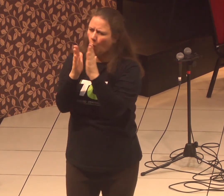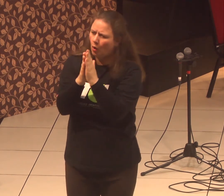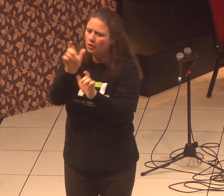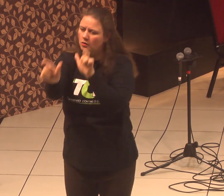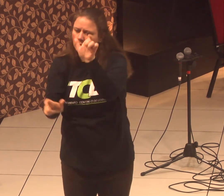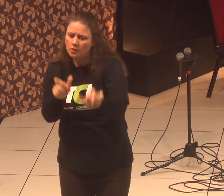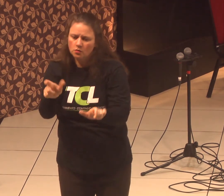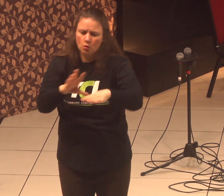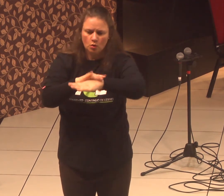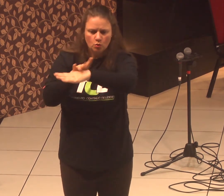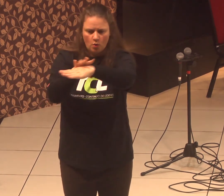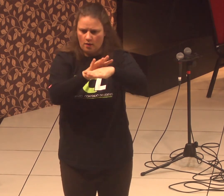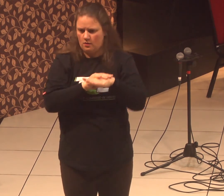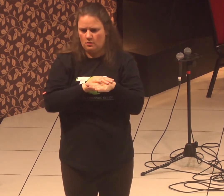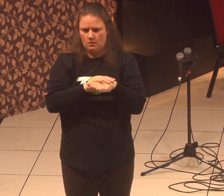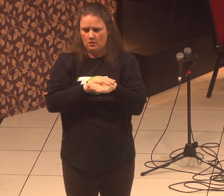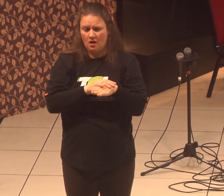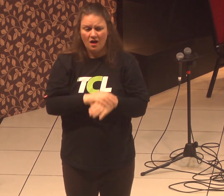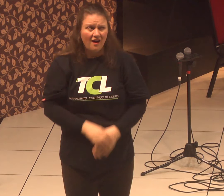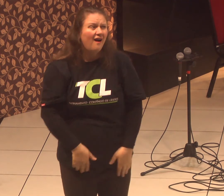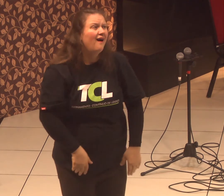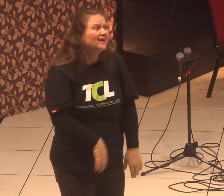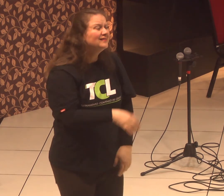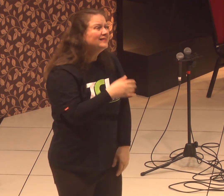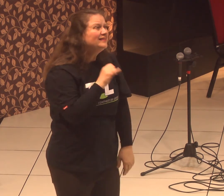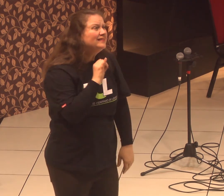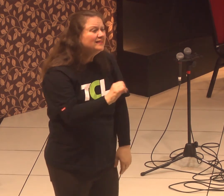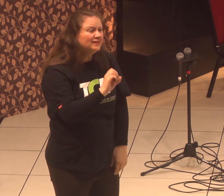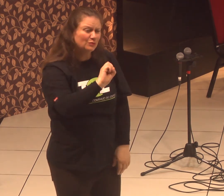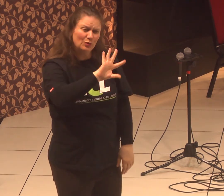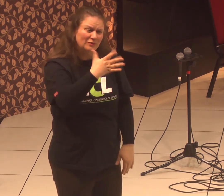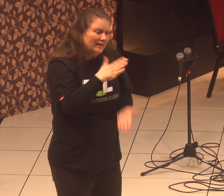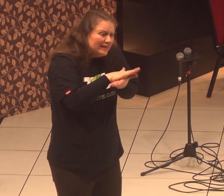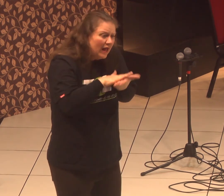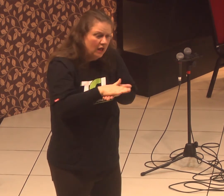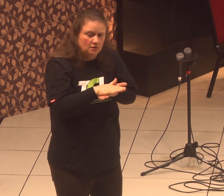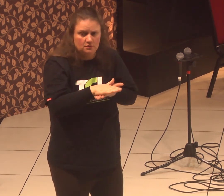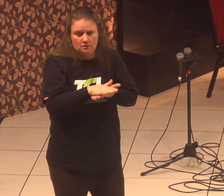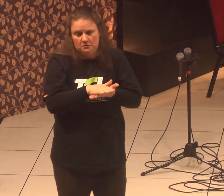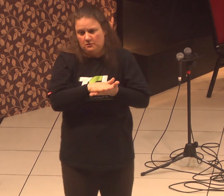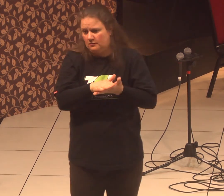Ah, mas se não acontecer, orei por 6, nenhum foi curado, vai no 7º.